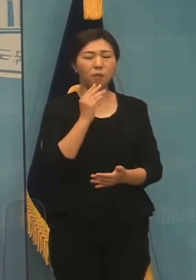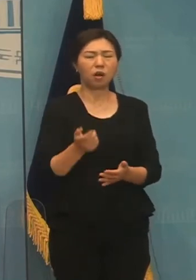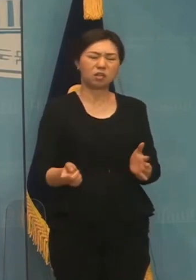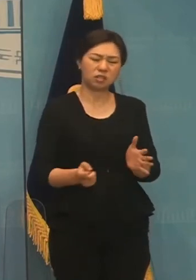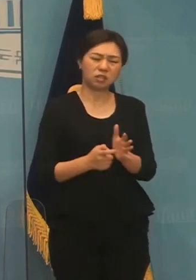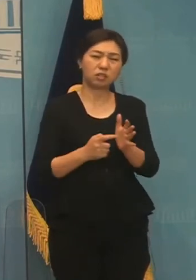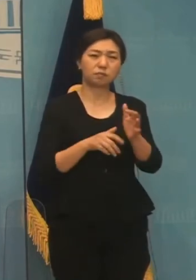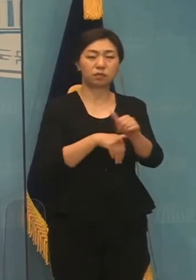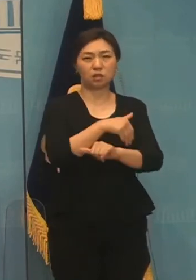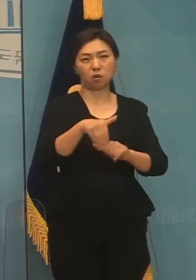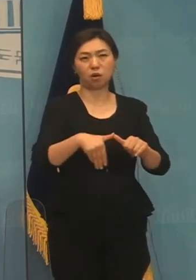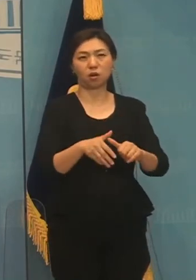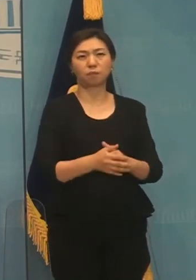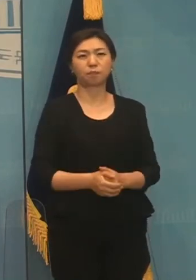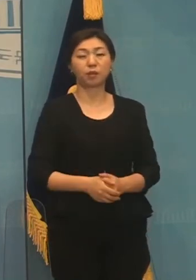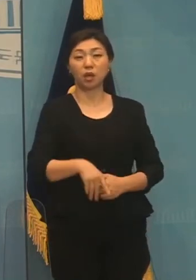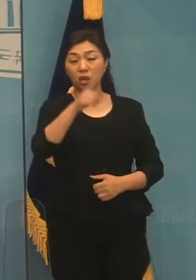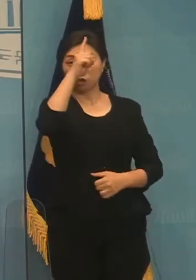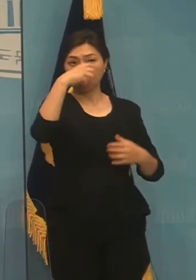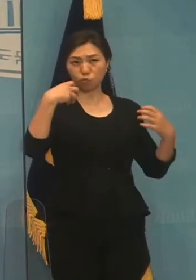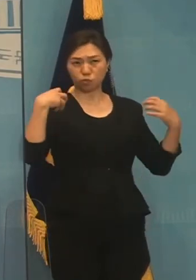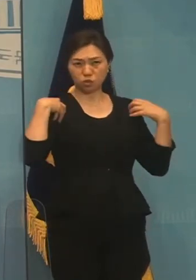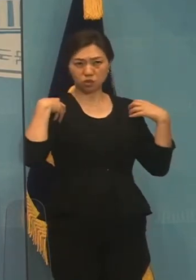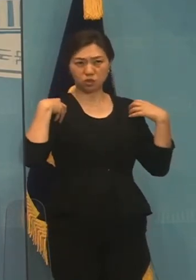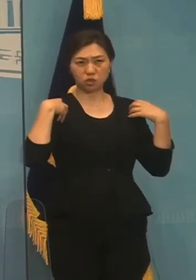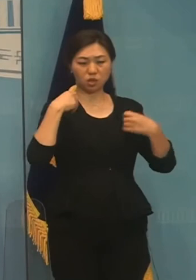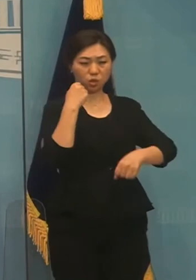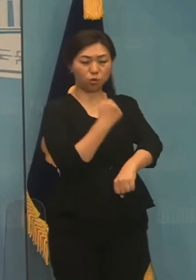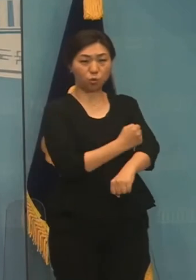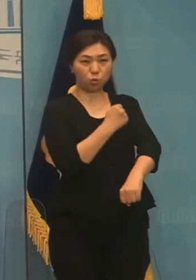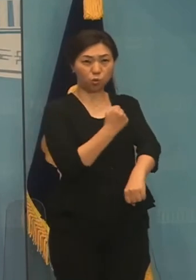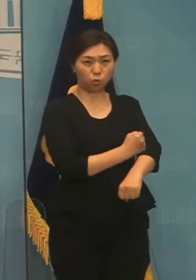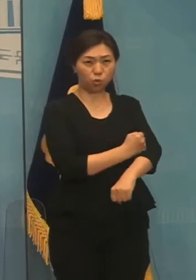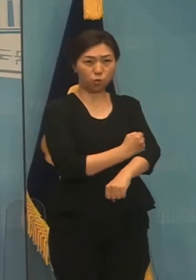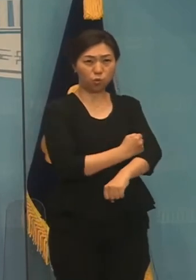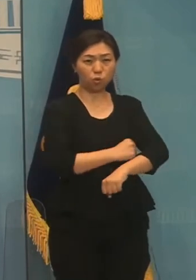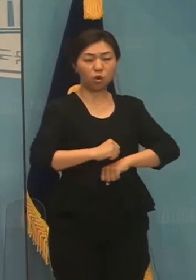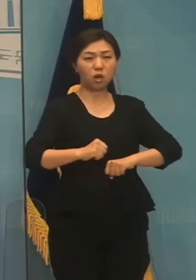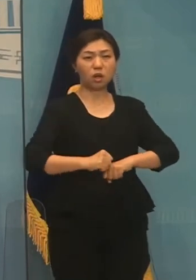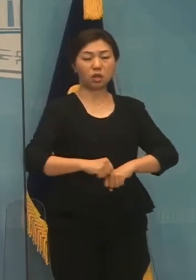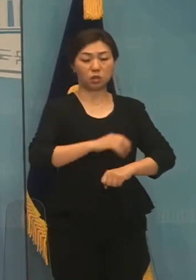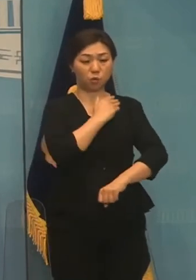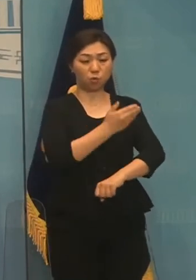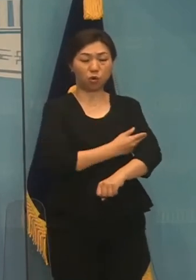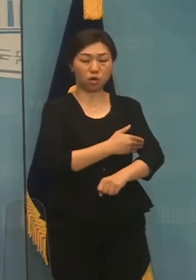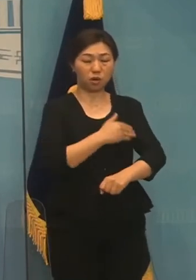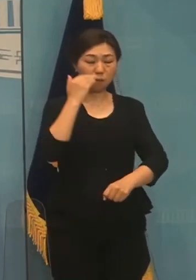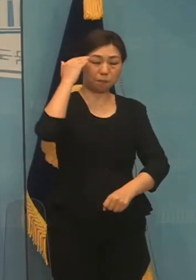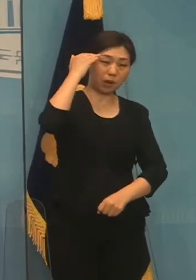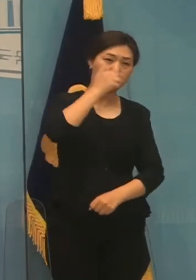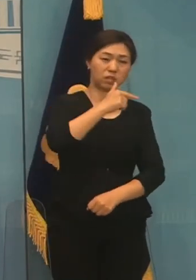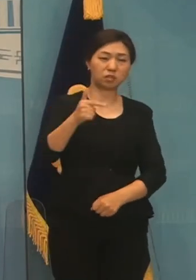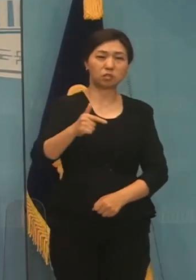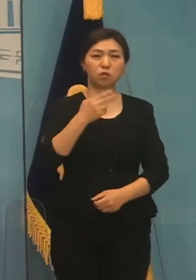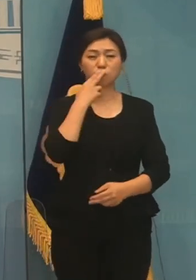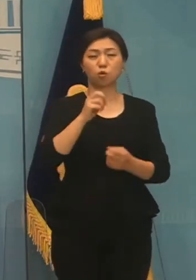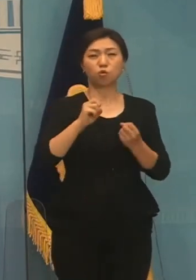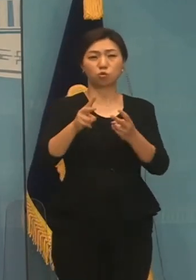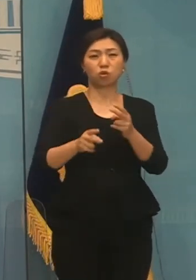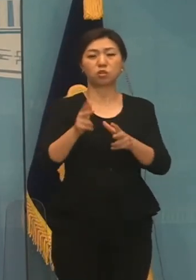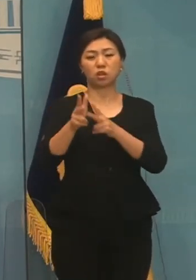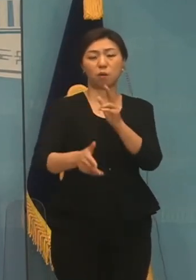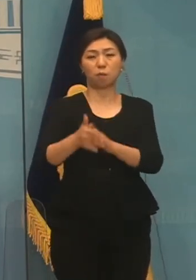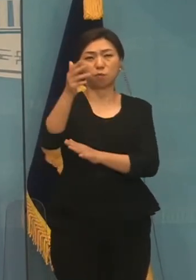상황입니다. 정부는 반노동행위를 일삼고 있는 우정사업본부장에 대한 책임있는 조치를 내릴 것을